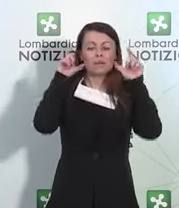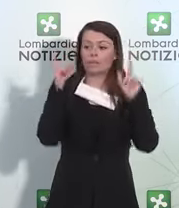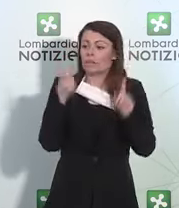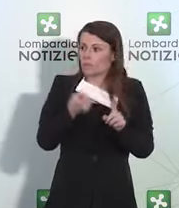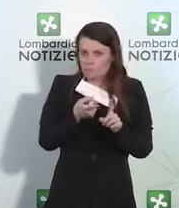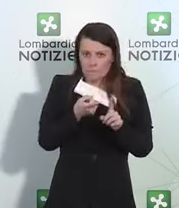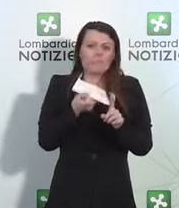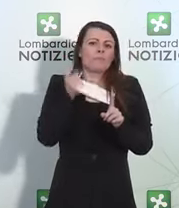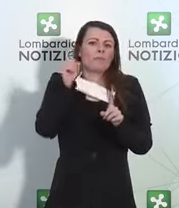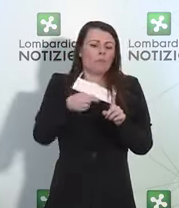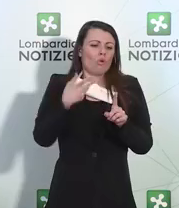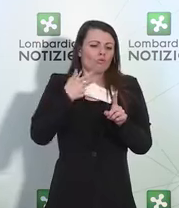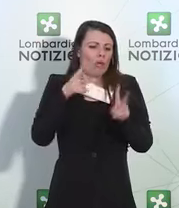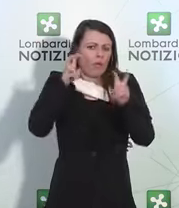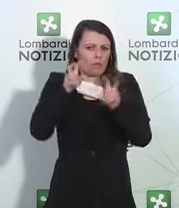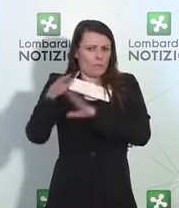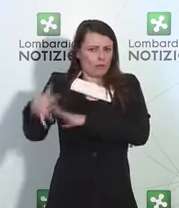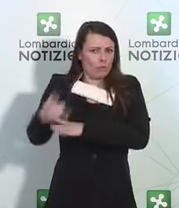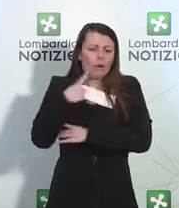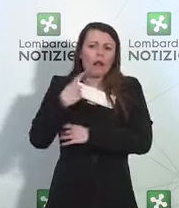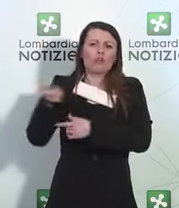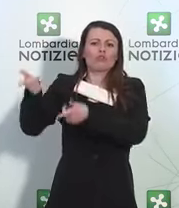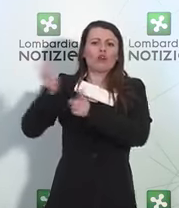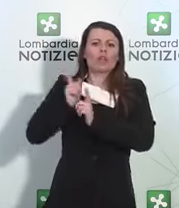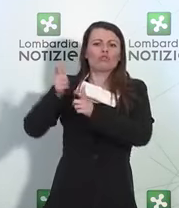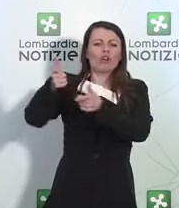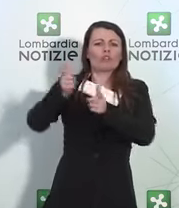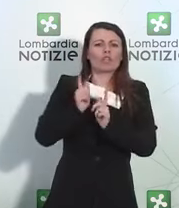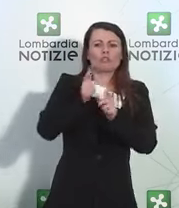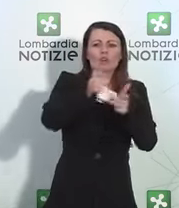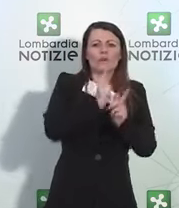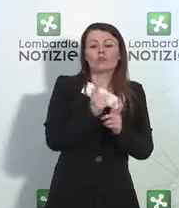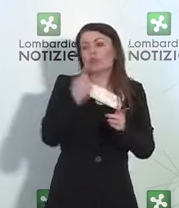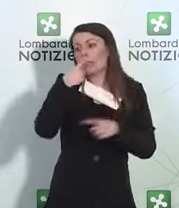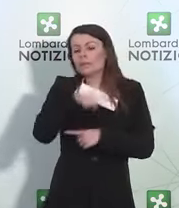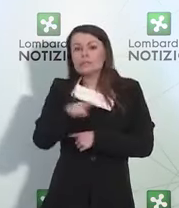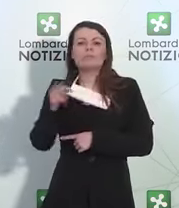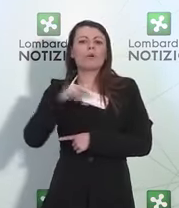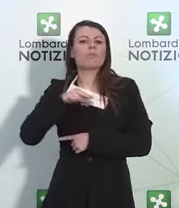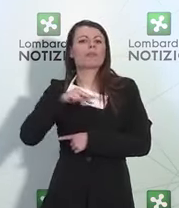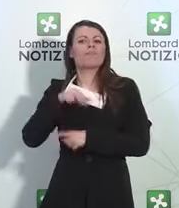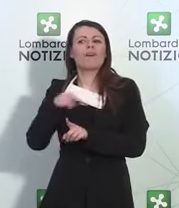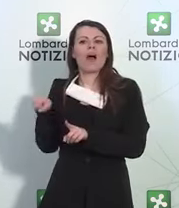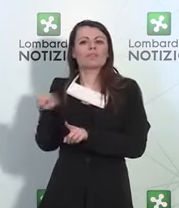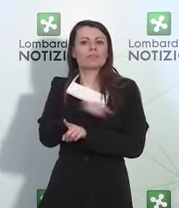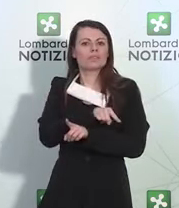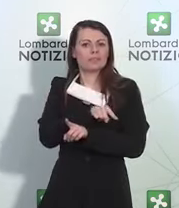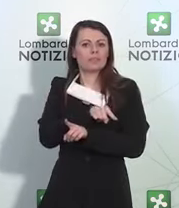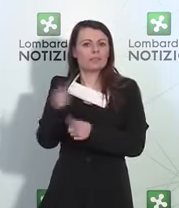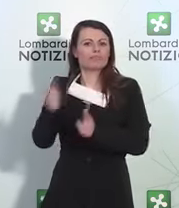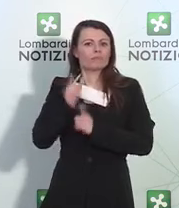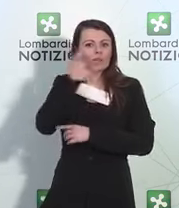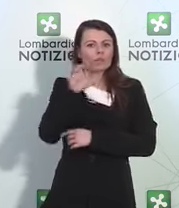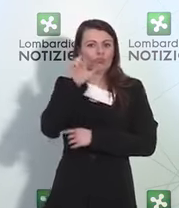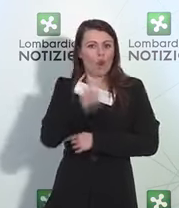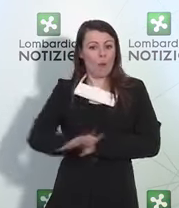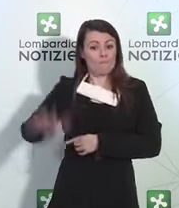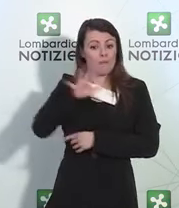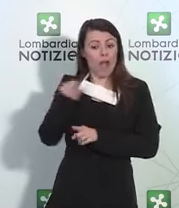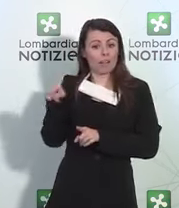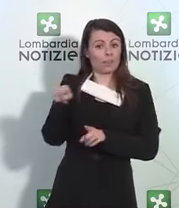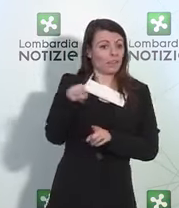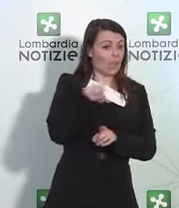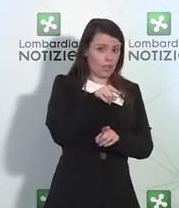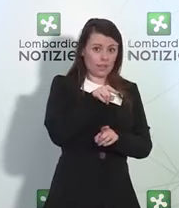donazioni che vengono fatti a favore da privati da parte di regione lombardia volano comunque